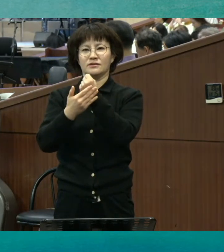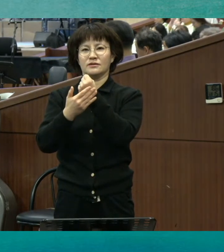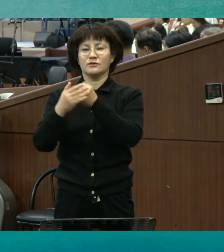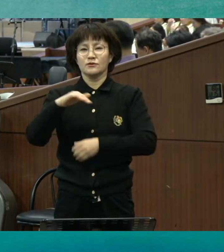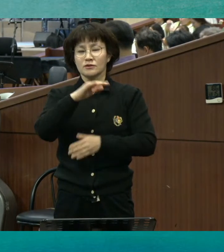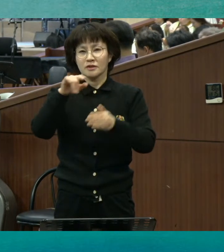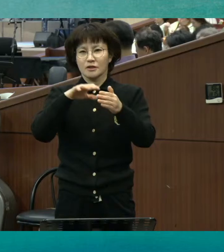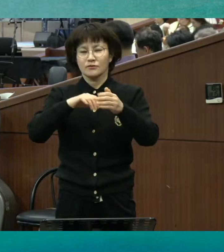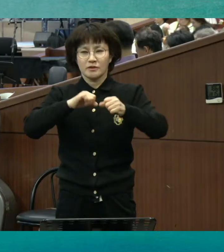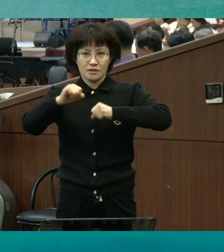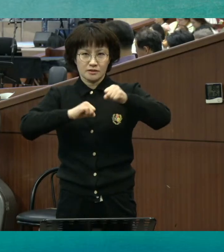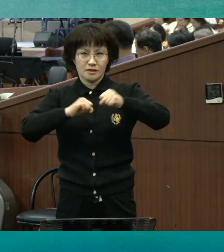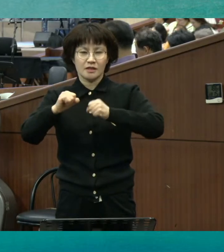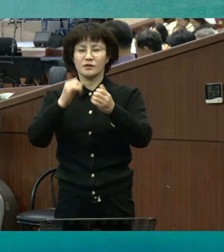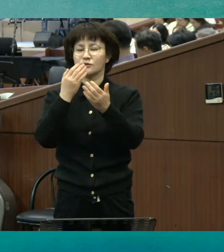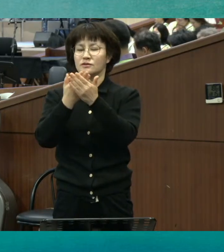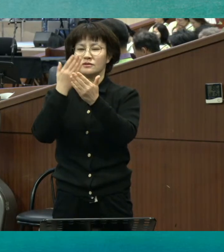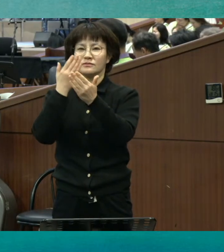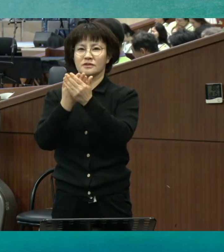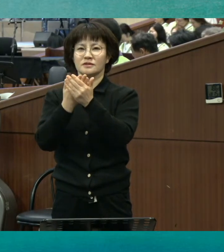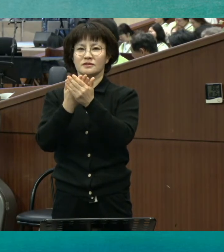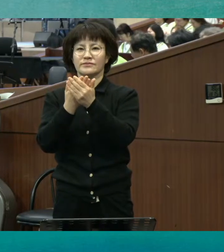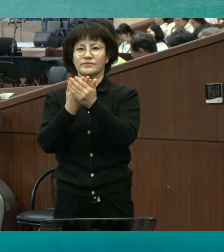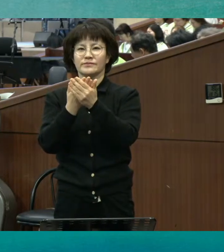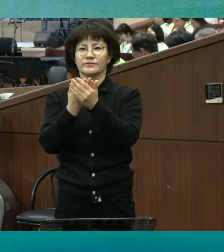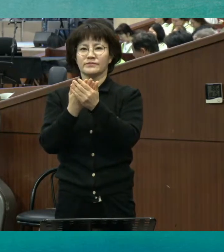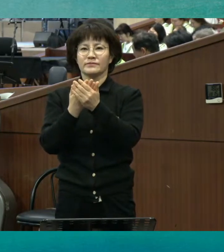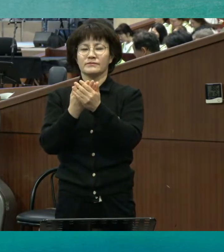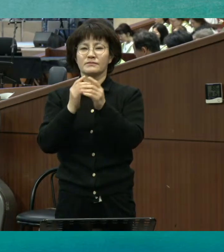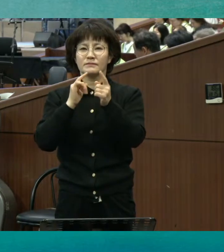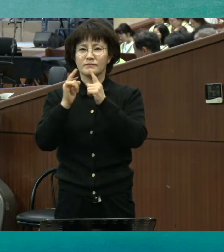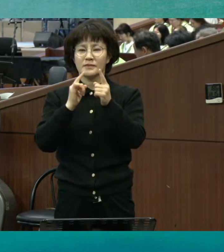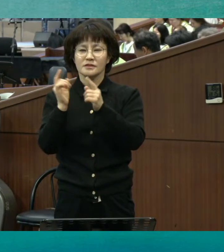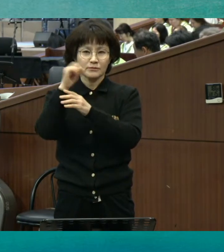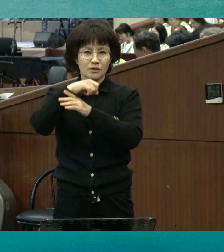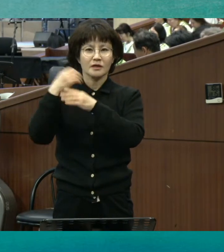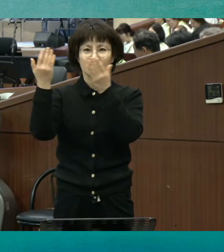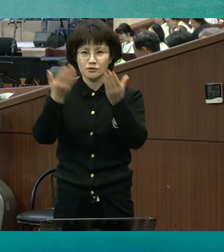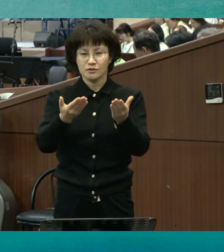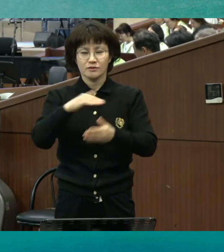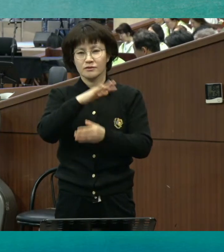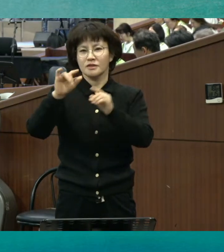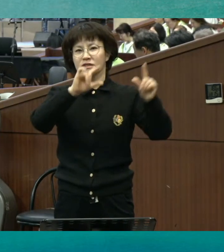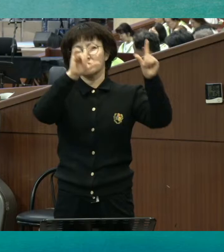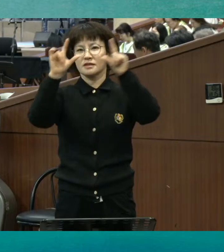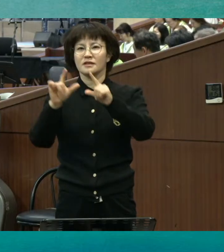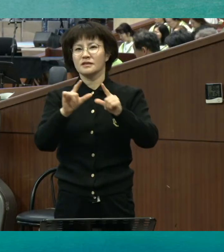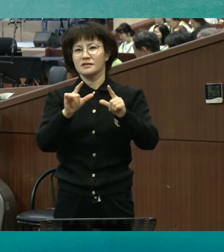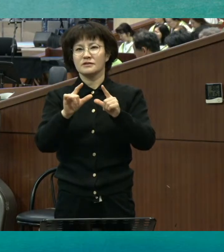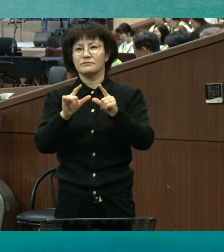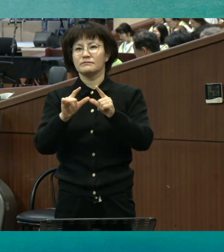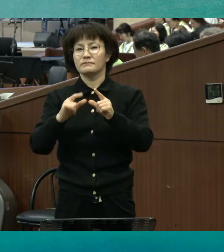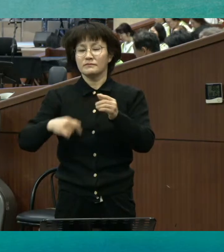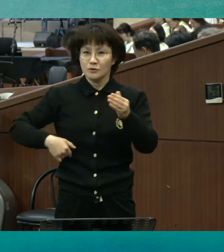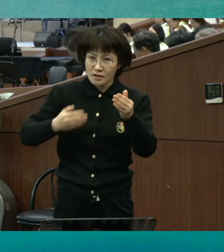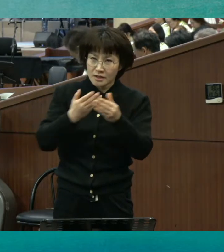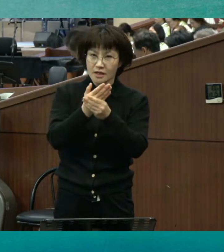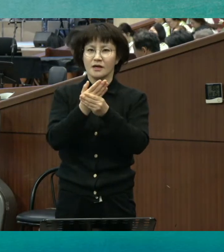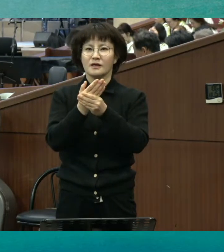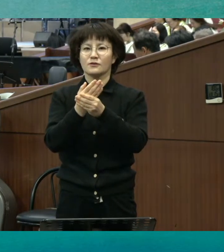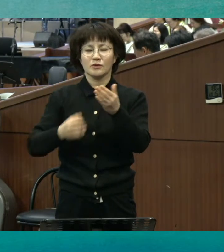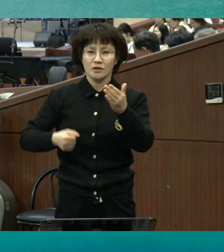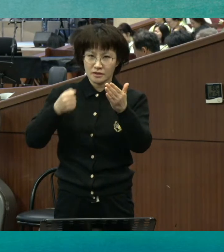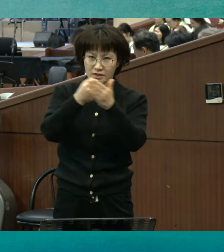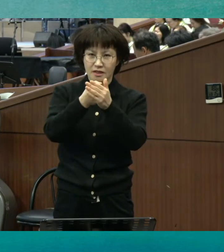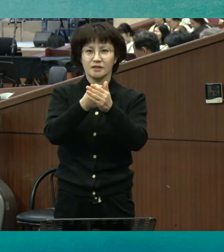가운데 역사하여 주시옵소서. 한 말씀 주셔서 우리의 삶을 돌이키고 하나님 회복하고 결단할